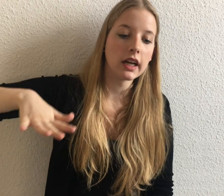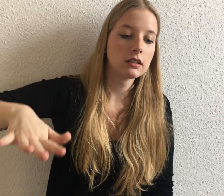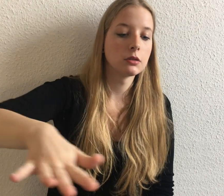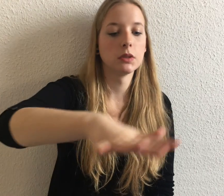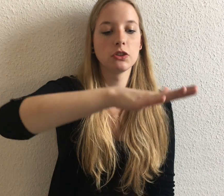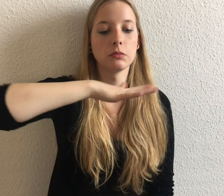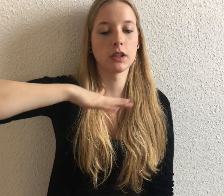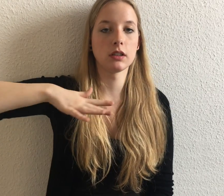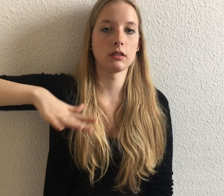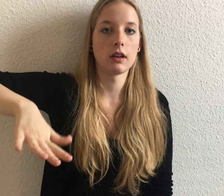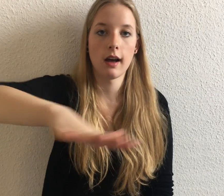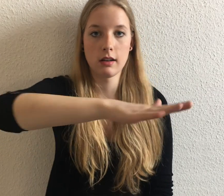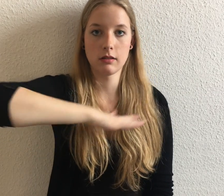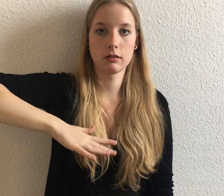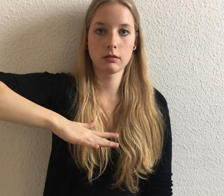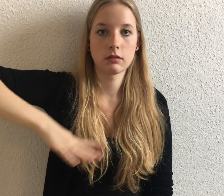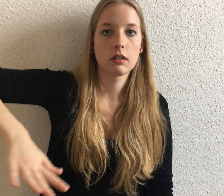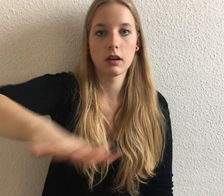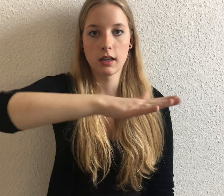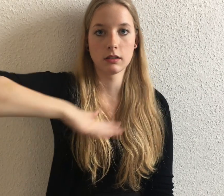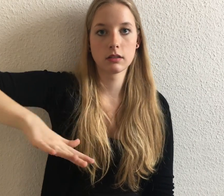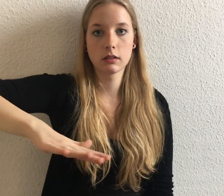ganze Menschenmenge. Wir sind alle. Alle.